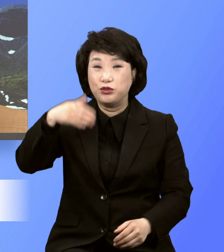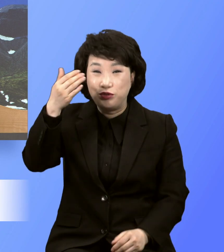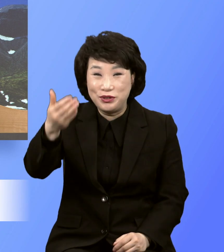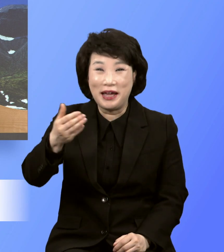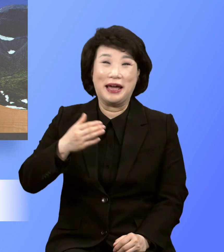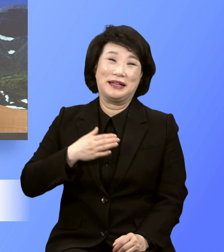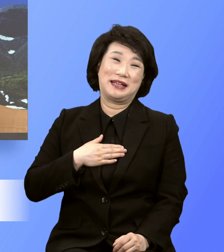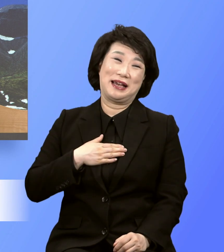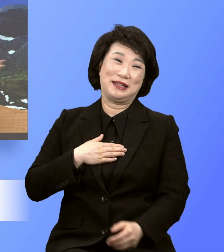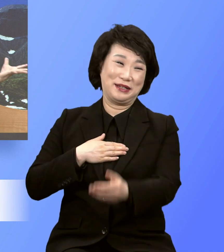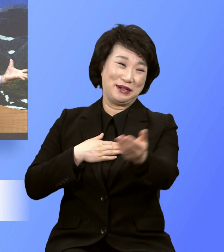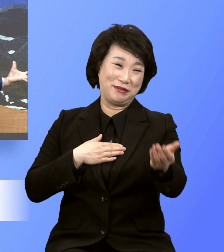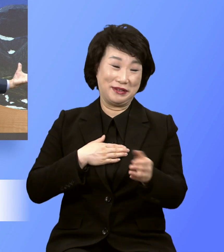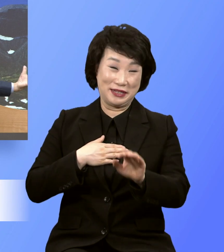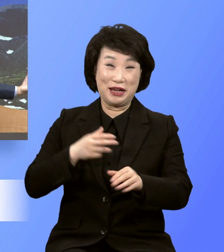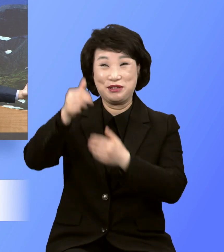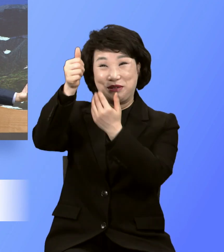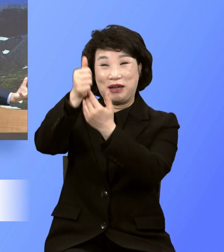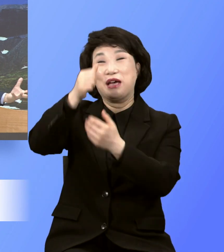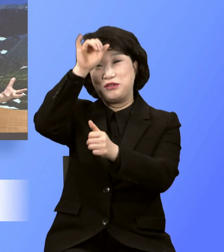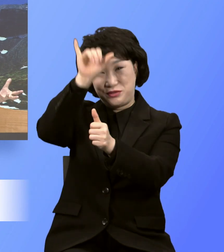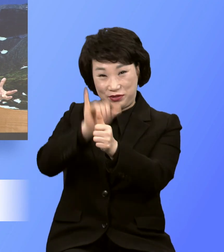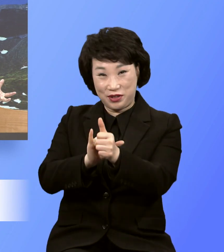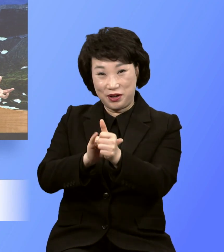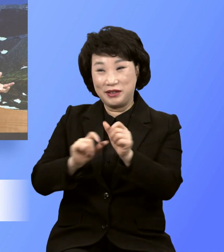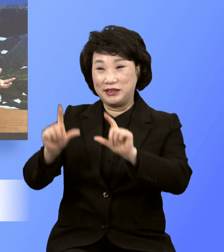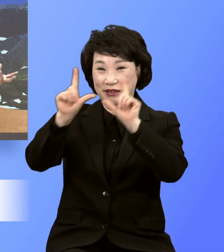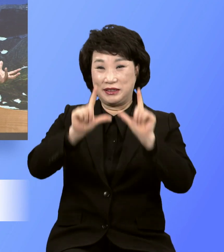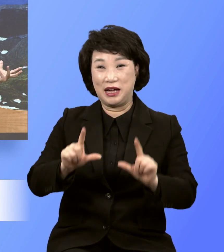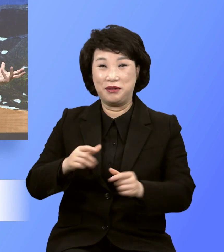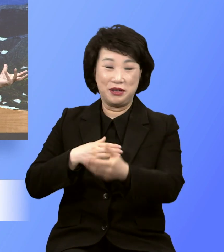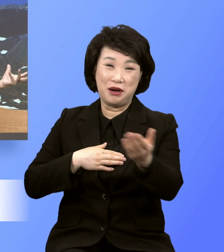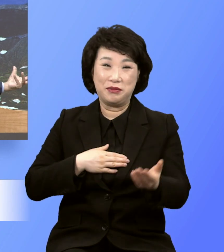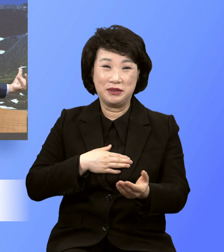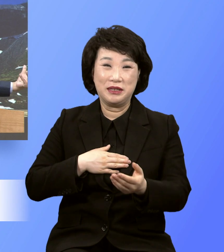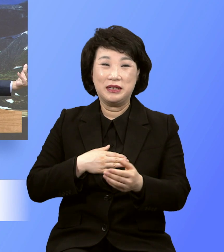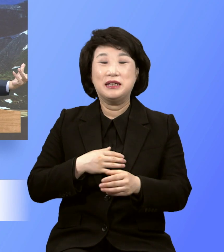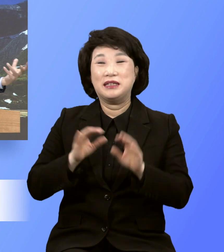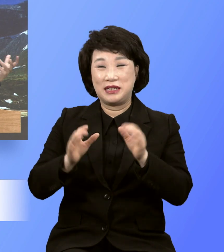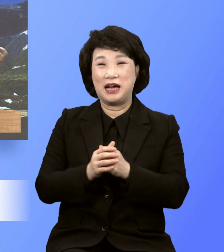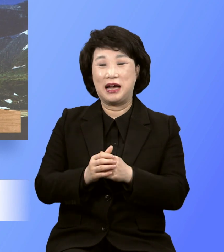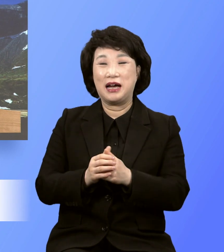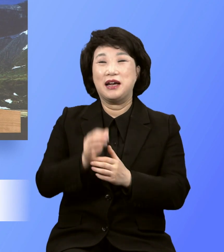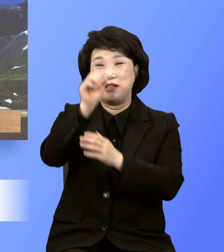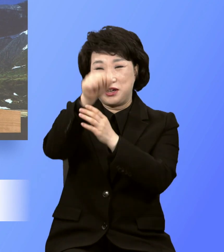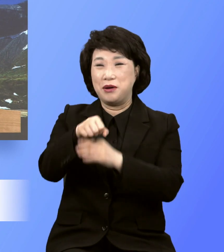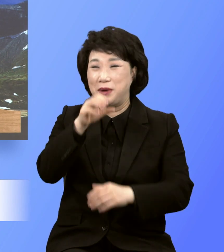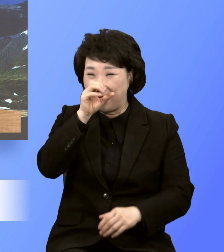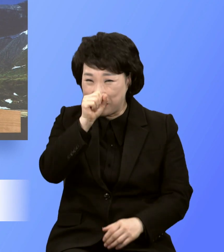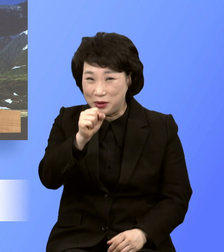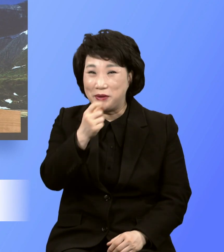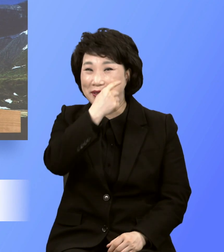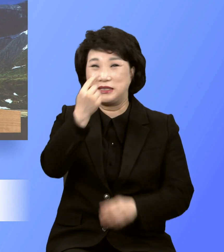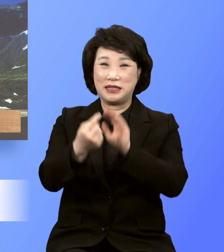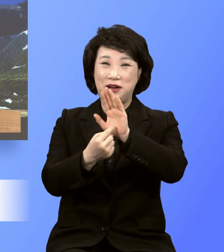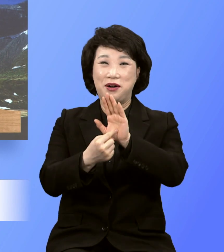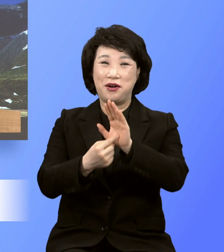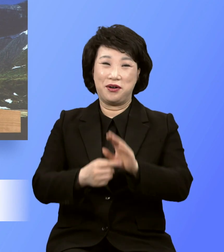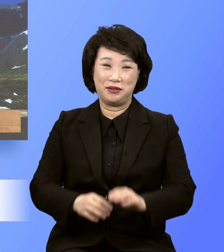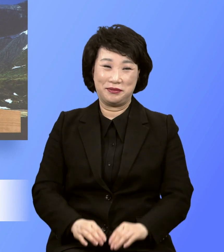다음부터 여러분들은 주님 앞에 충성되의 삶은 좋은 작품, 좋은 열매를 가졌다는